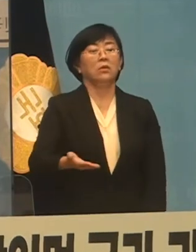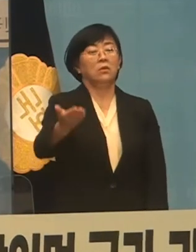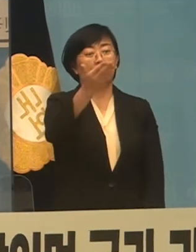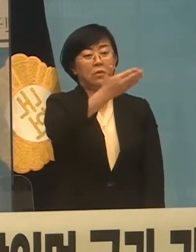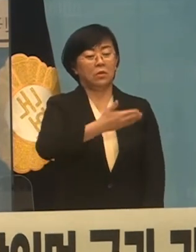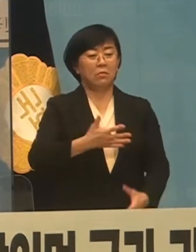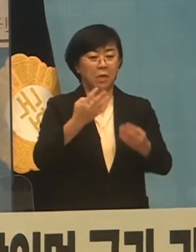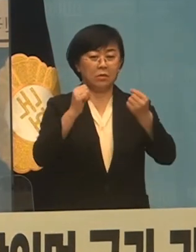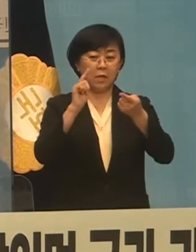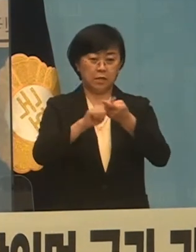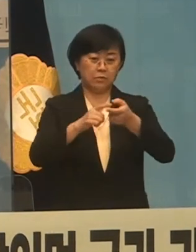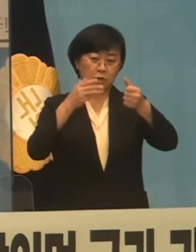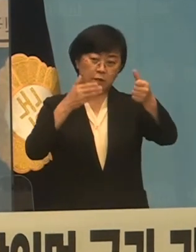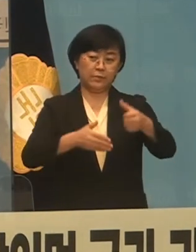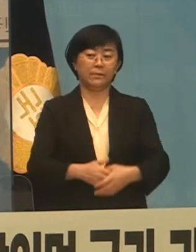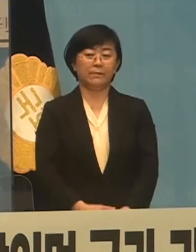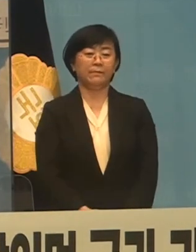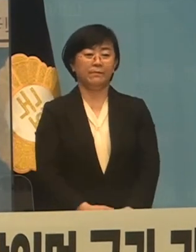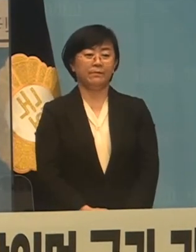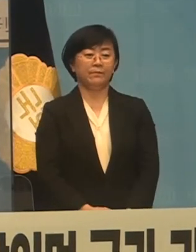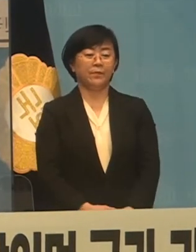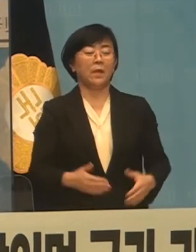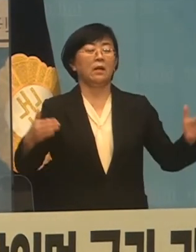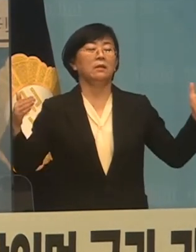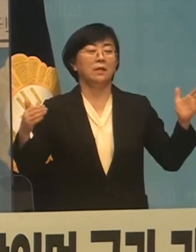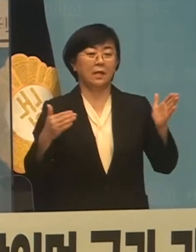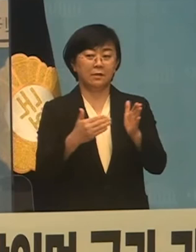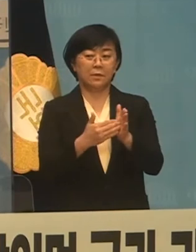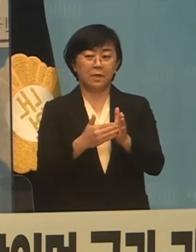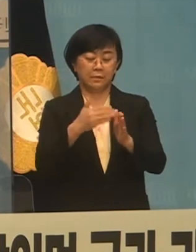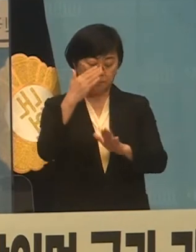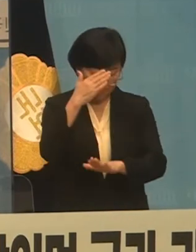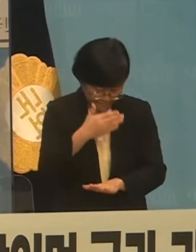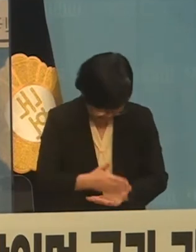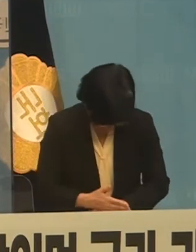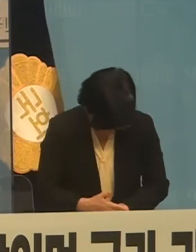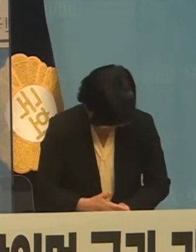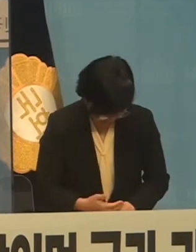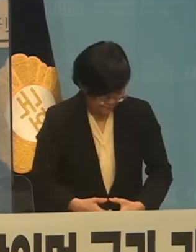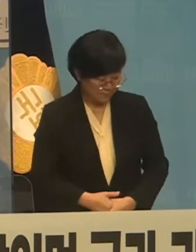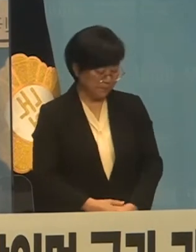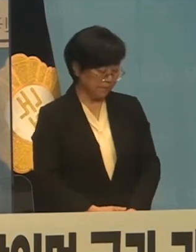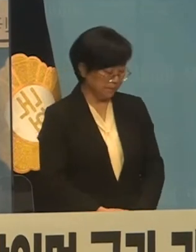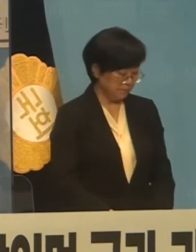여러분들의 많은 관심을 부탁드립니다. 기자회견 마치도록 하겠습니다. 감사합니다.